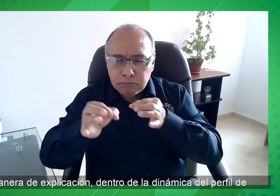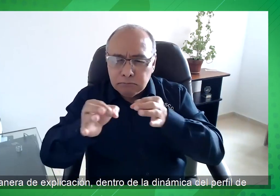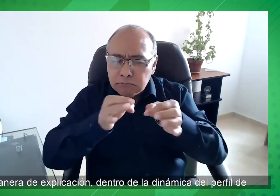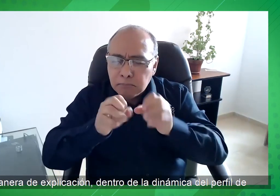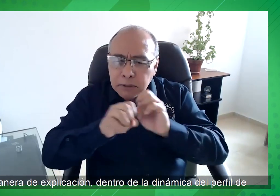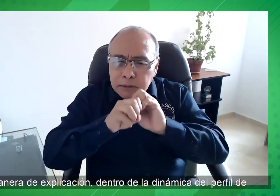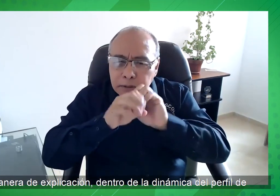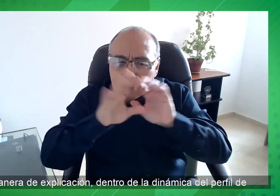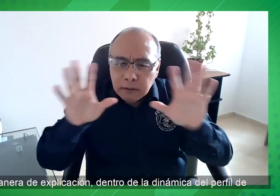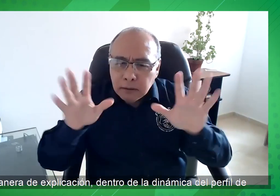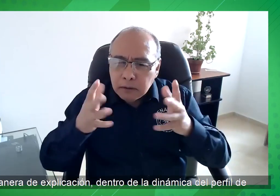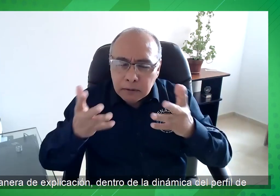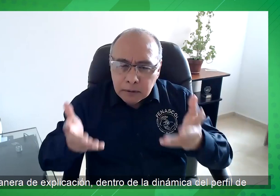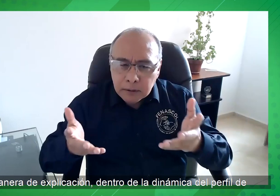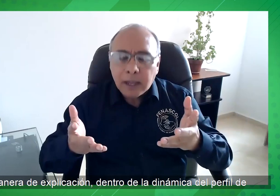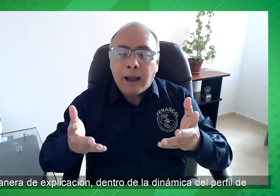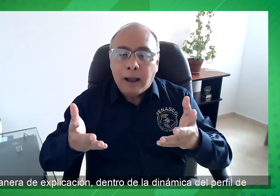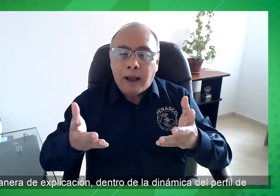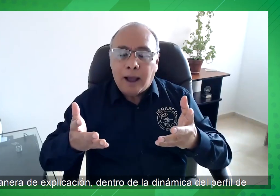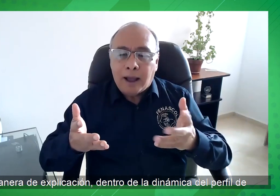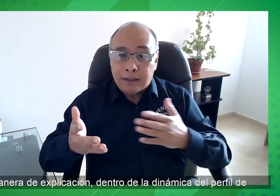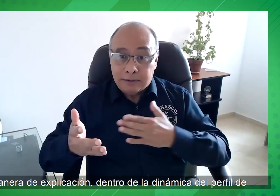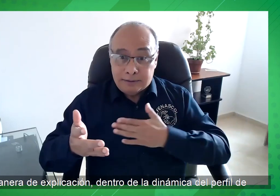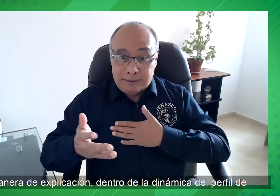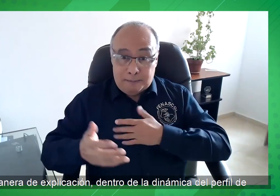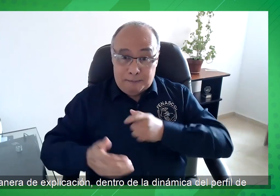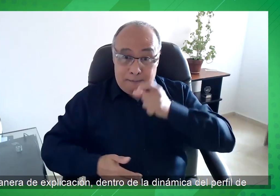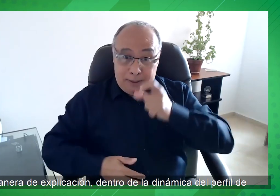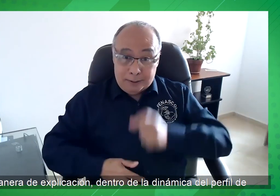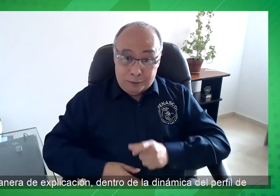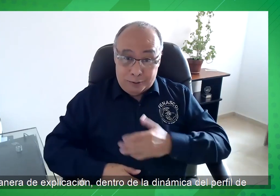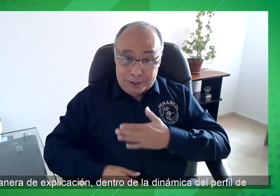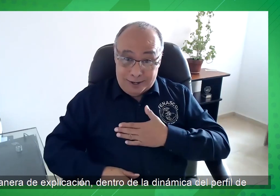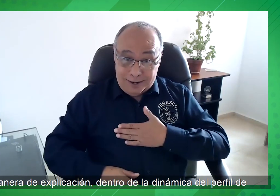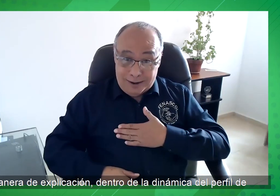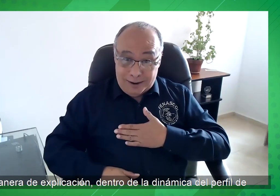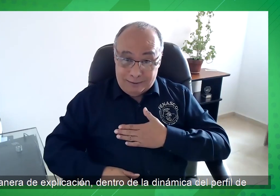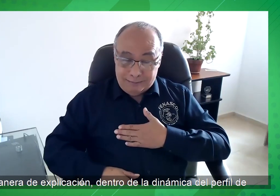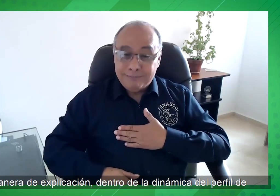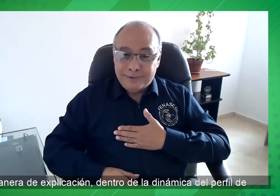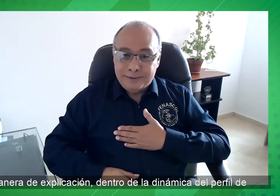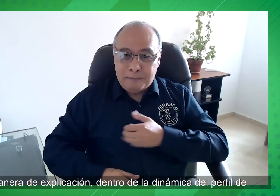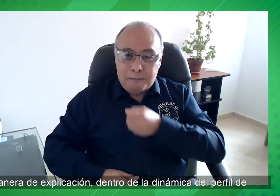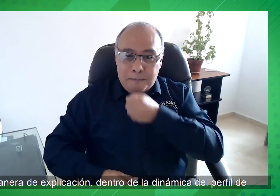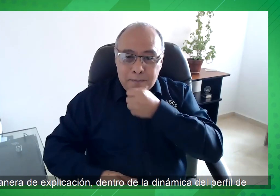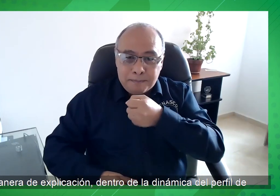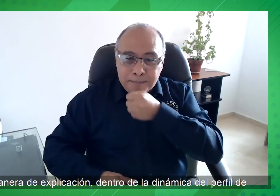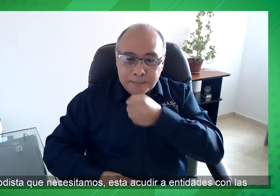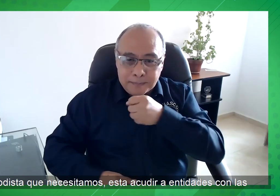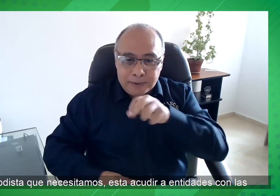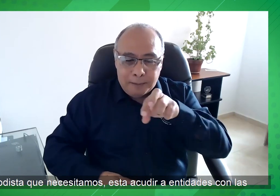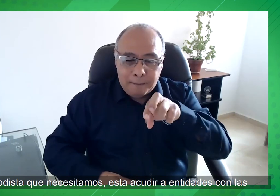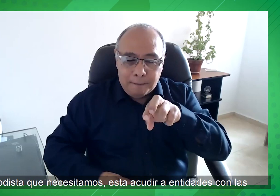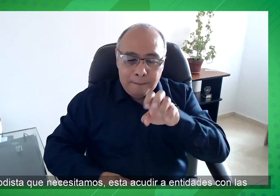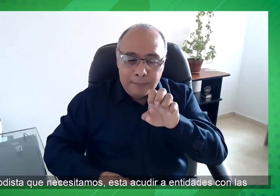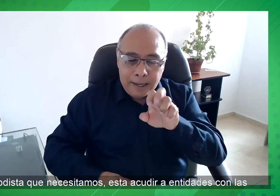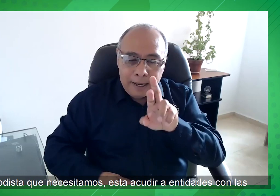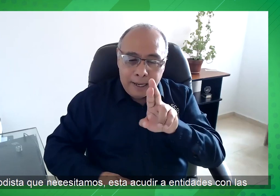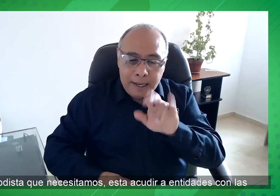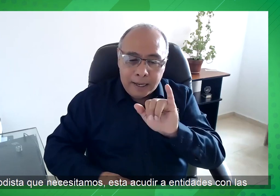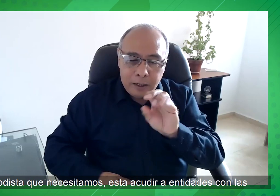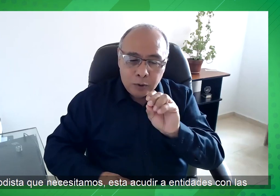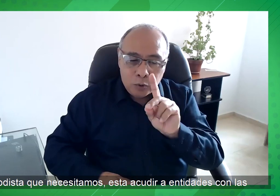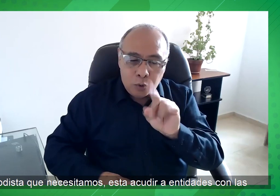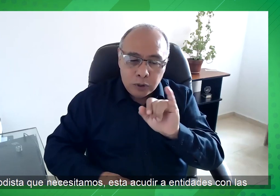A manera de explicación, dentro de la dinámica del perfil de periodista que